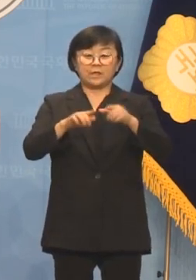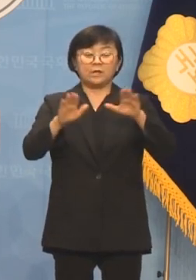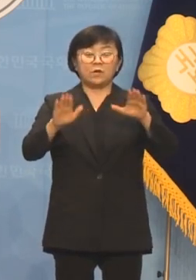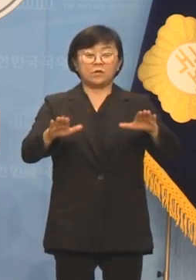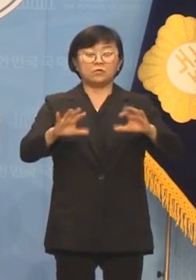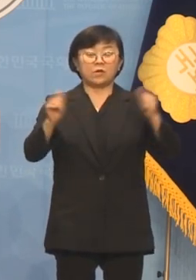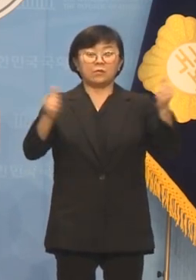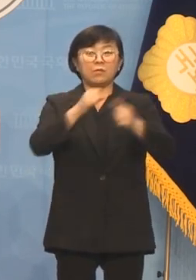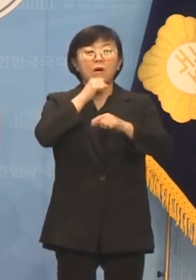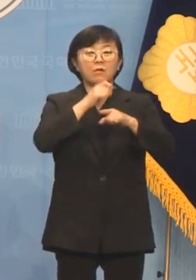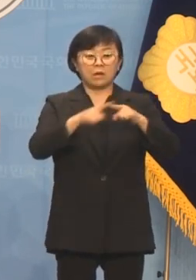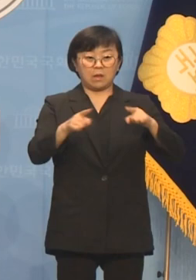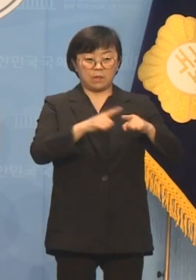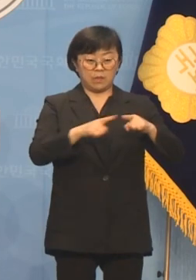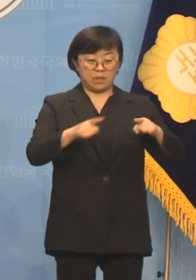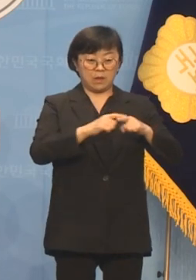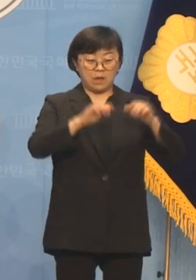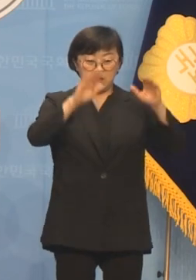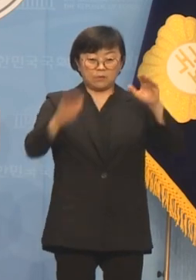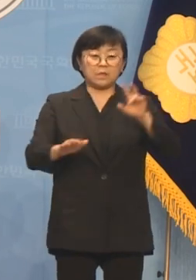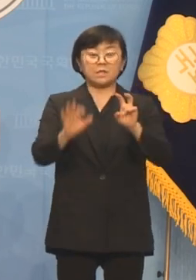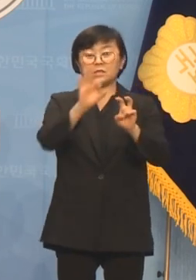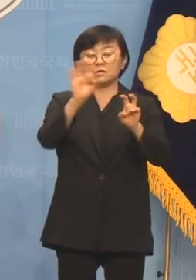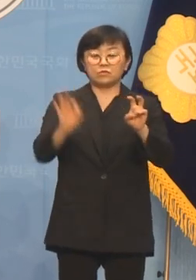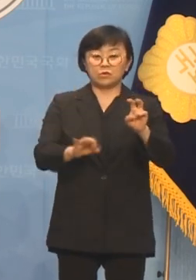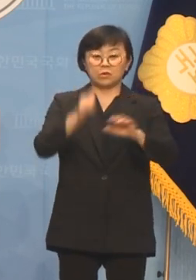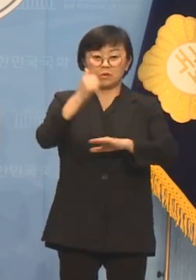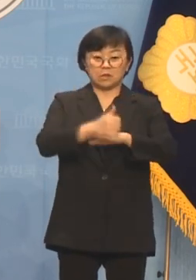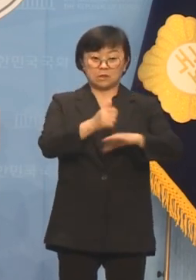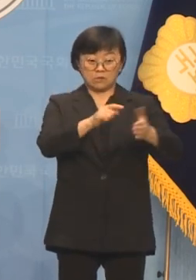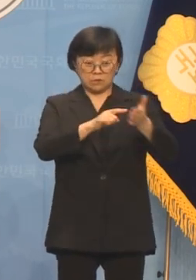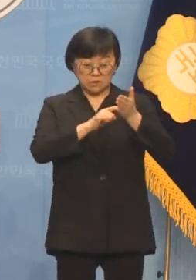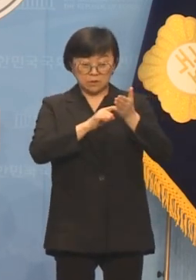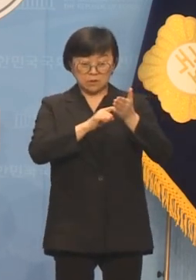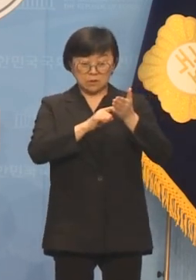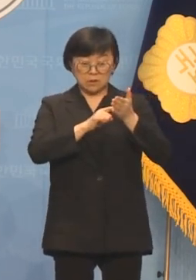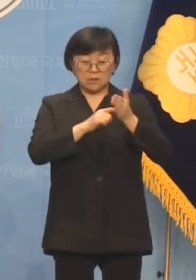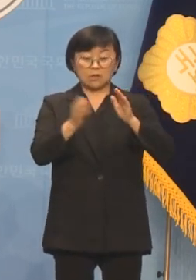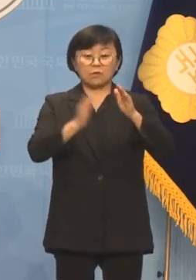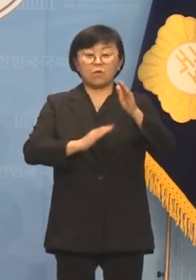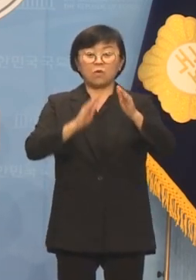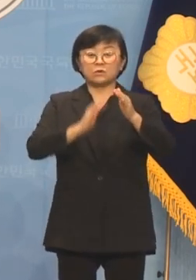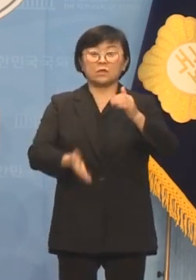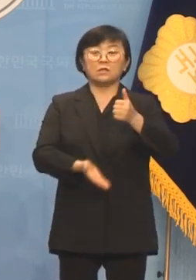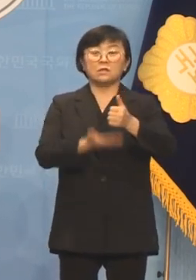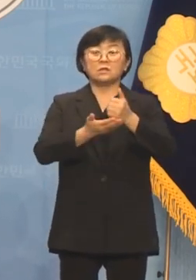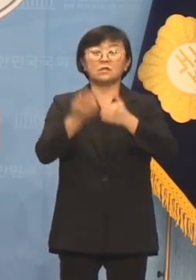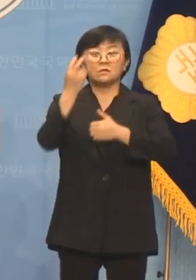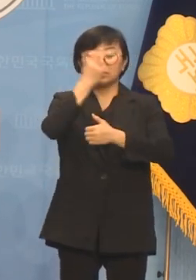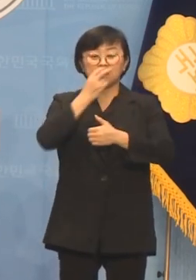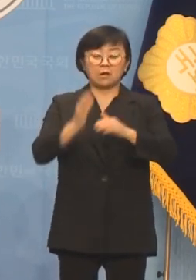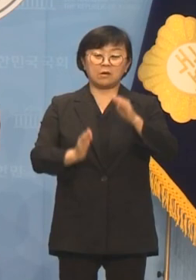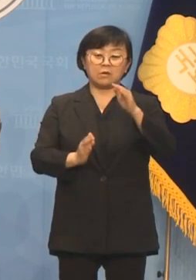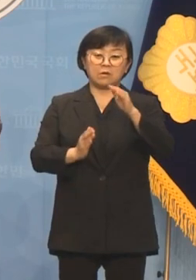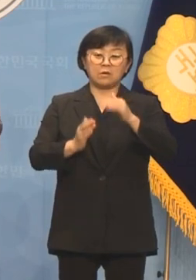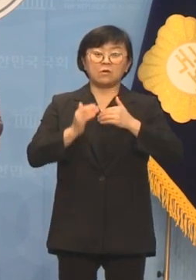현역원 평가 하위 20% 결과가 나오자 공천 심사